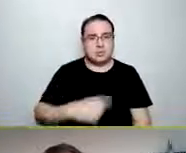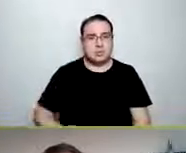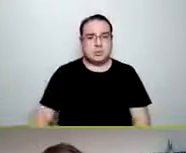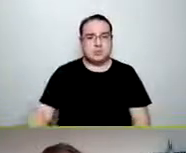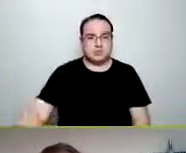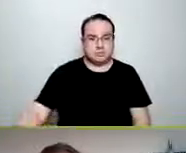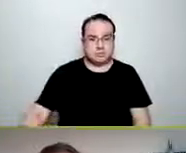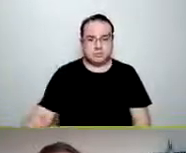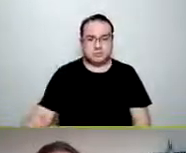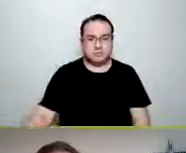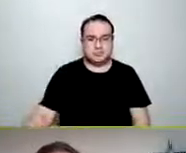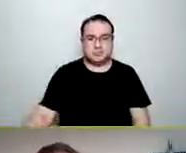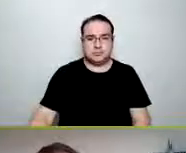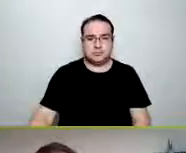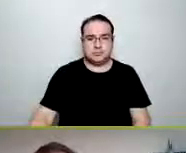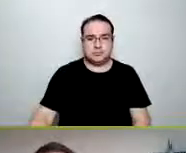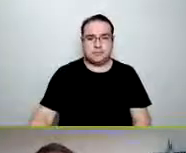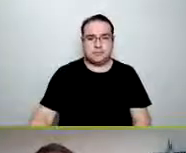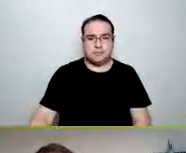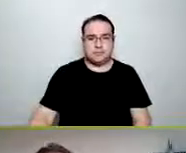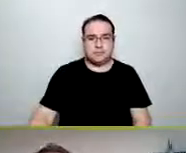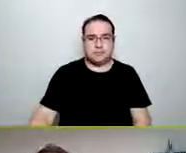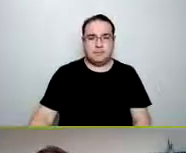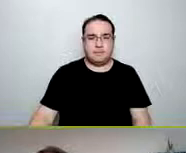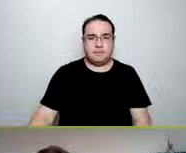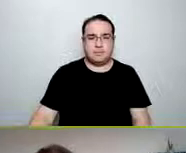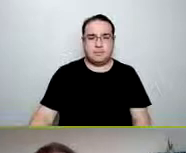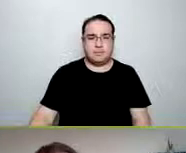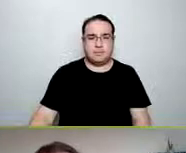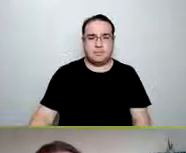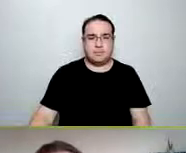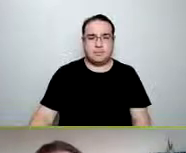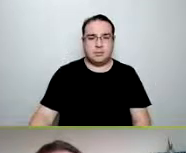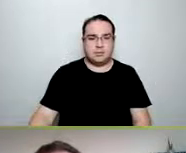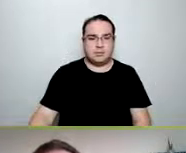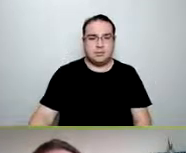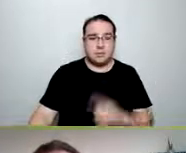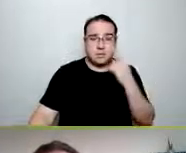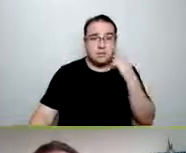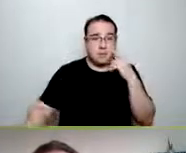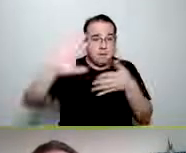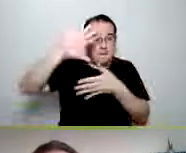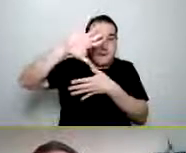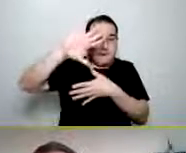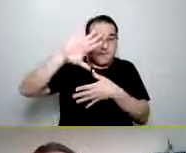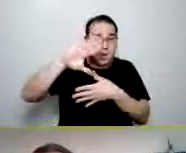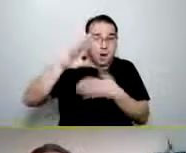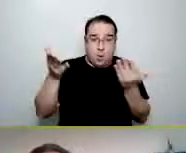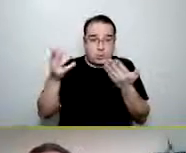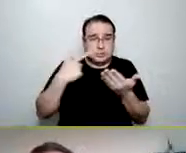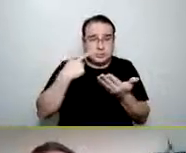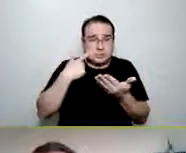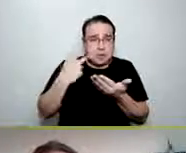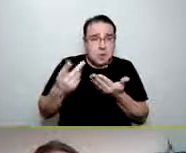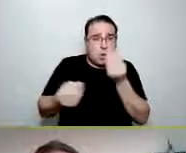brasileiro. Se a gente olha para o mapa atual, essa é a situação. Né? Então,